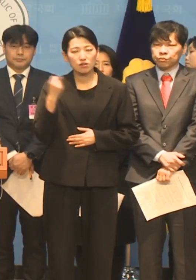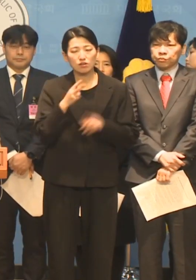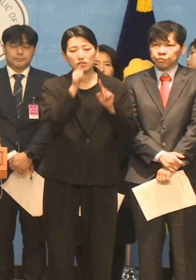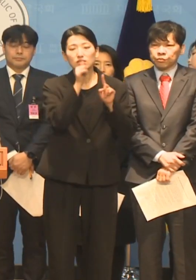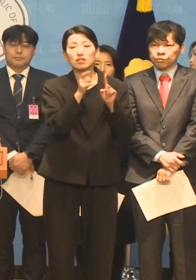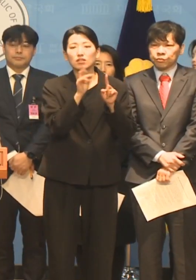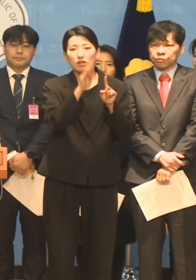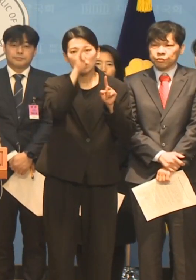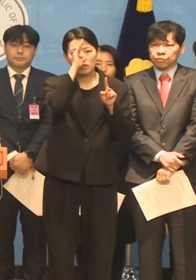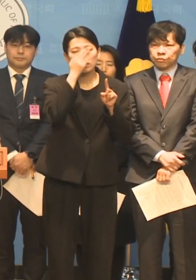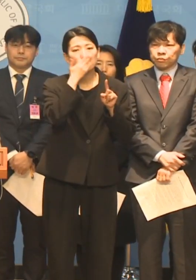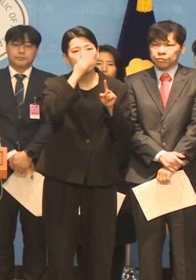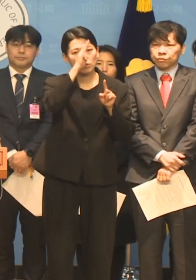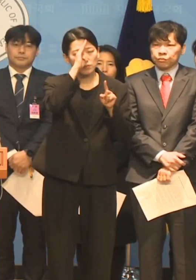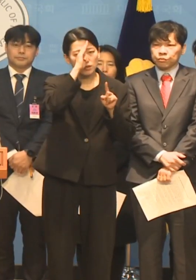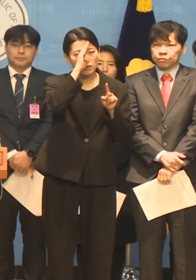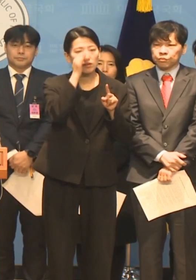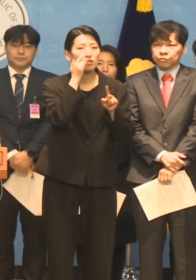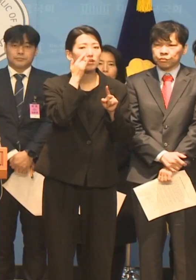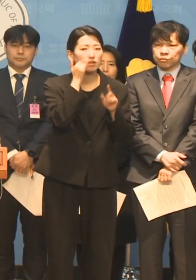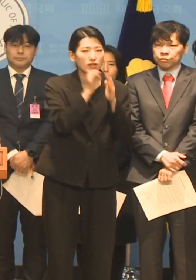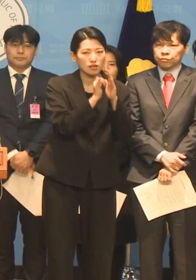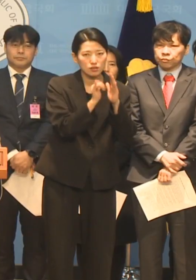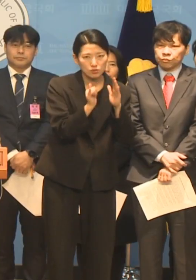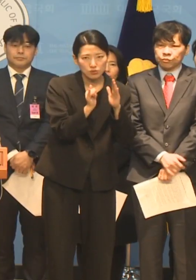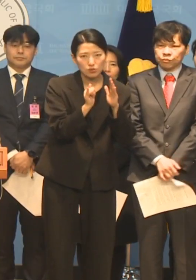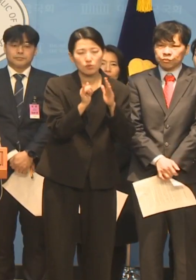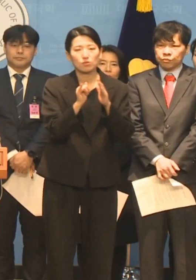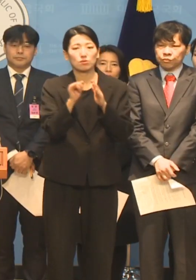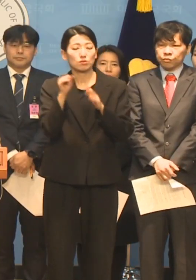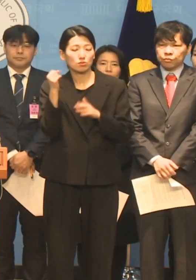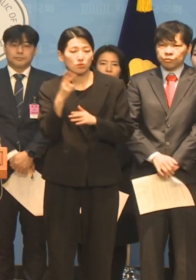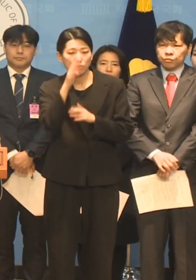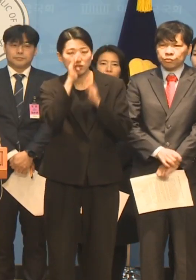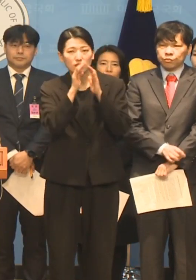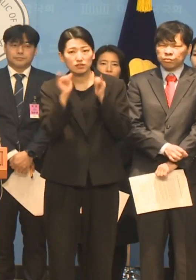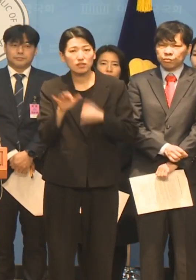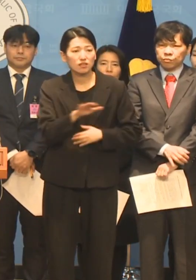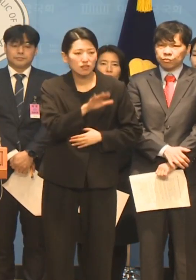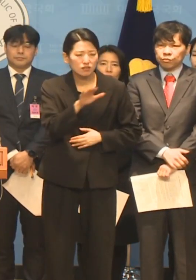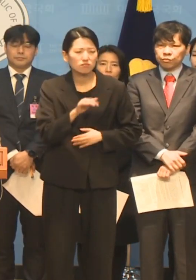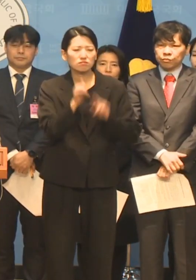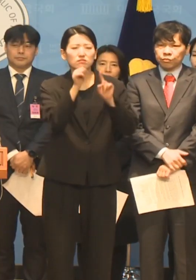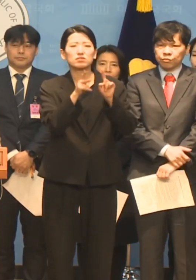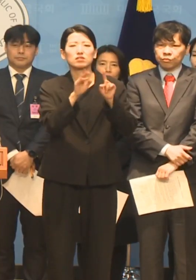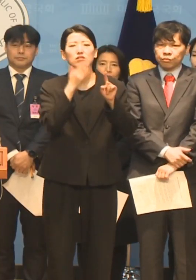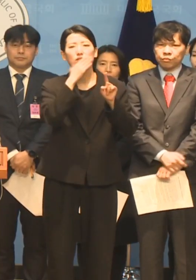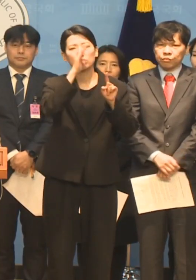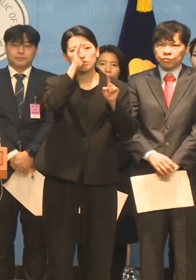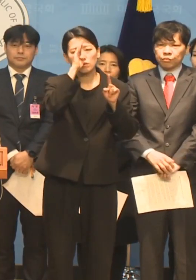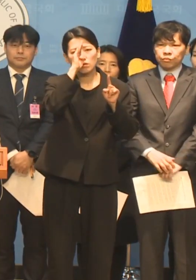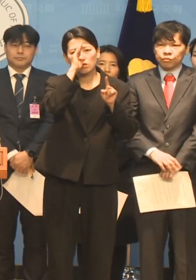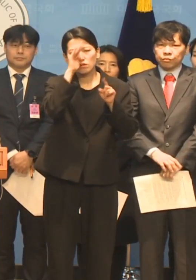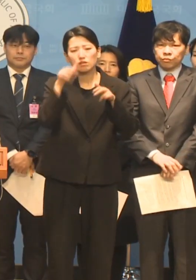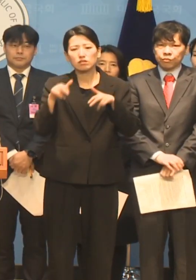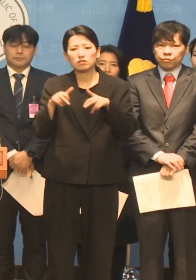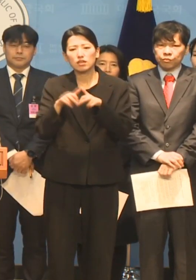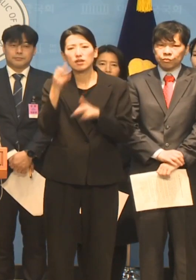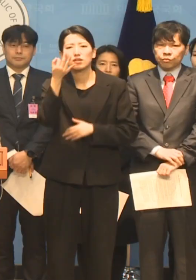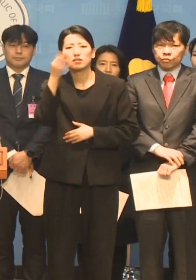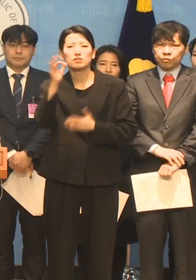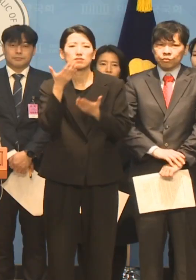가족 그리고 전문 의료인들은 다시 한번 1형 당뇨병의 장애 인정을 촉구하고자 이 자리에